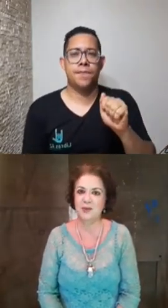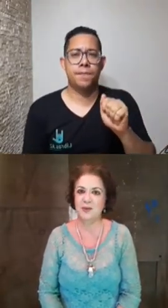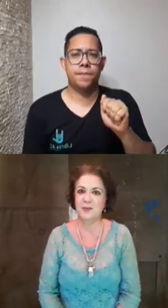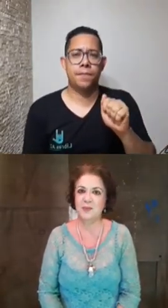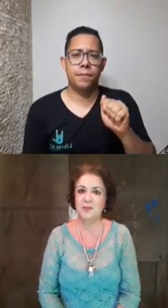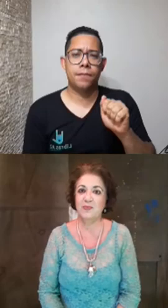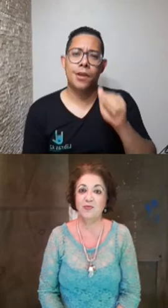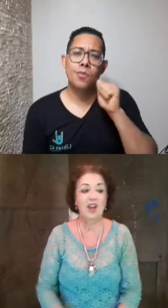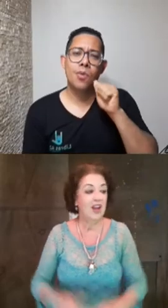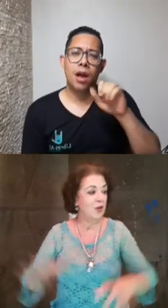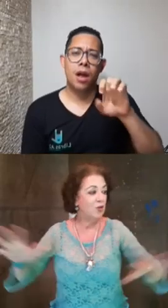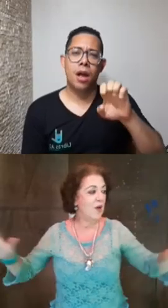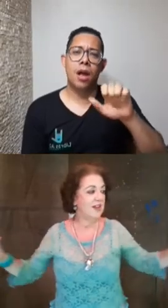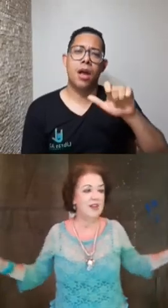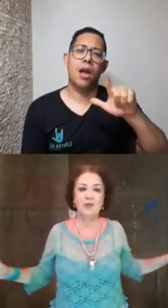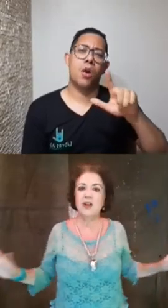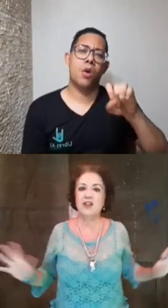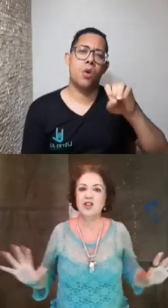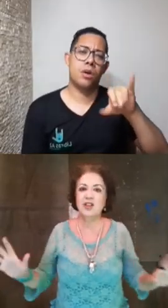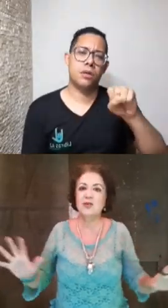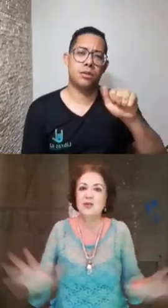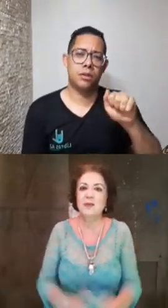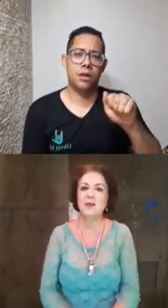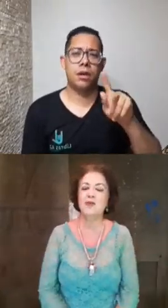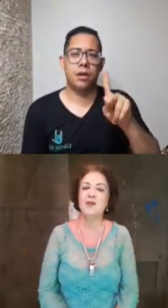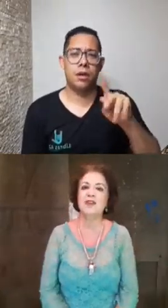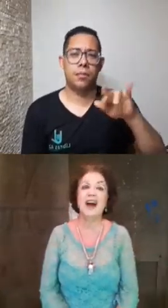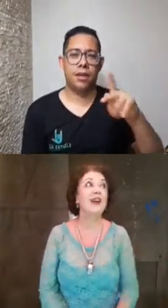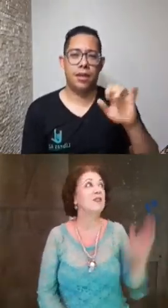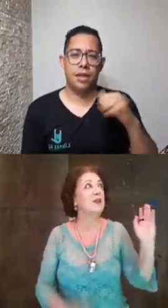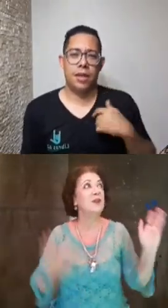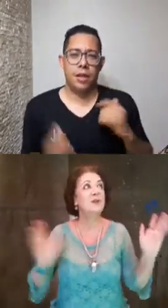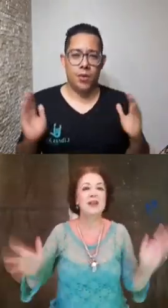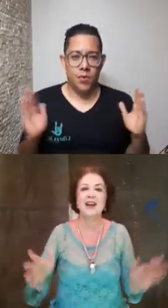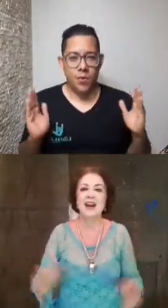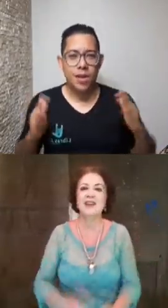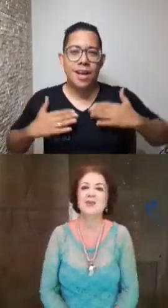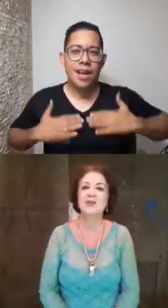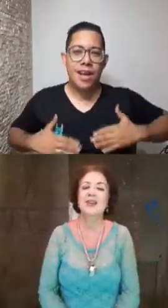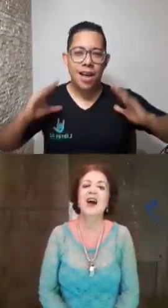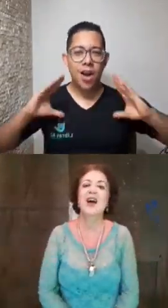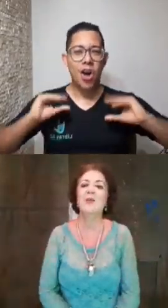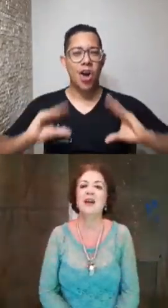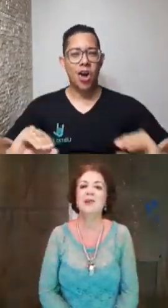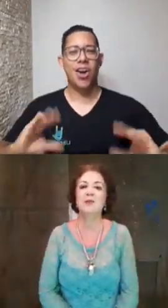Prieto. Eu estou aqui num cantinho super confortável,